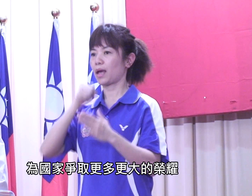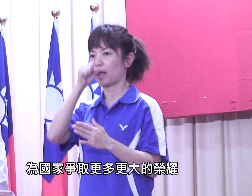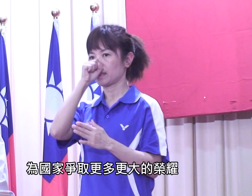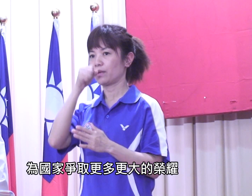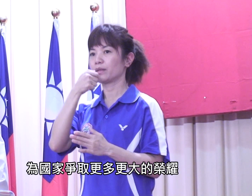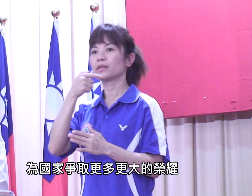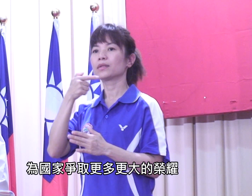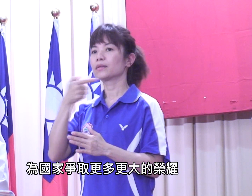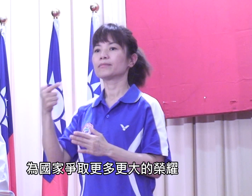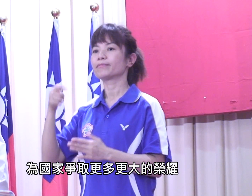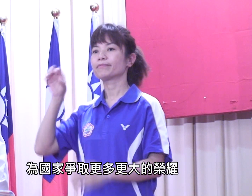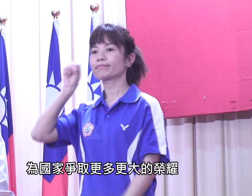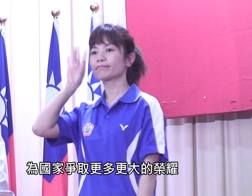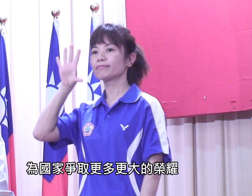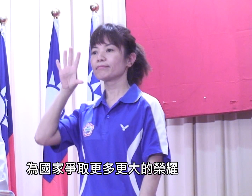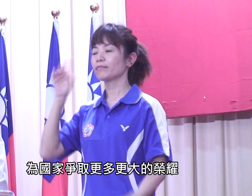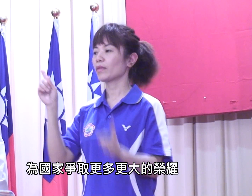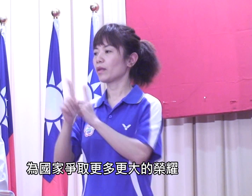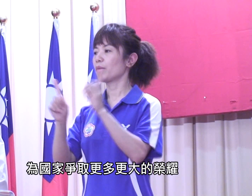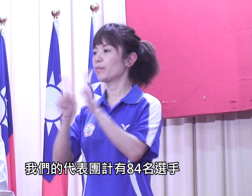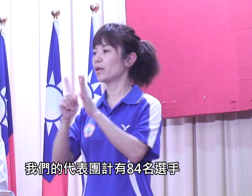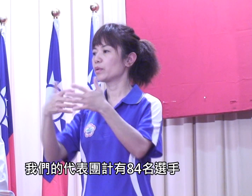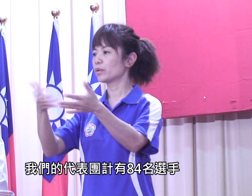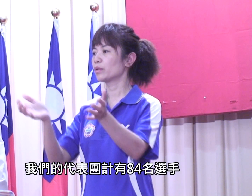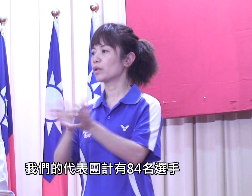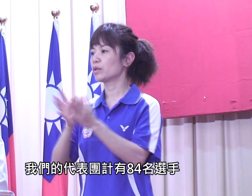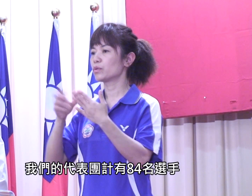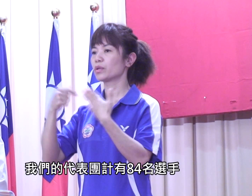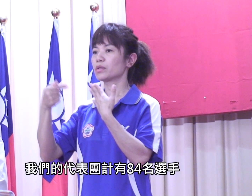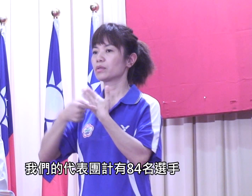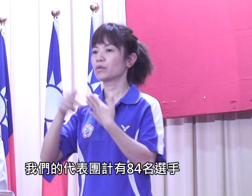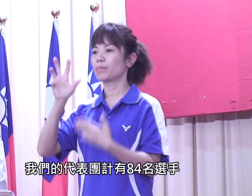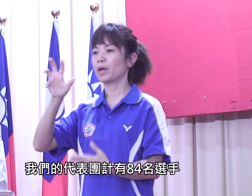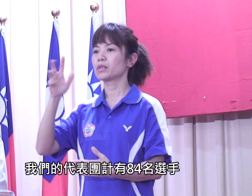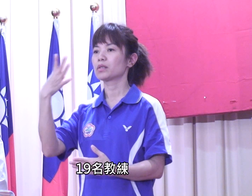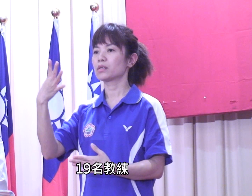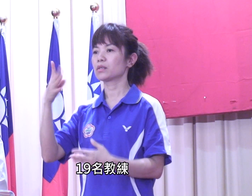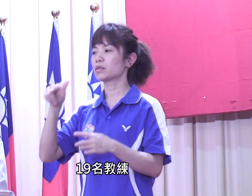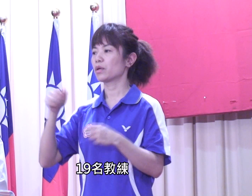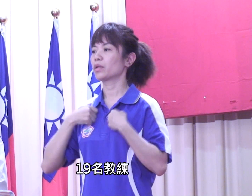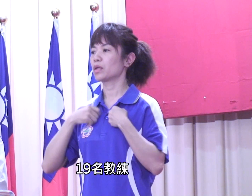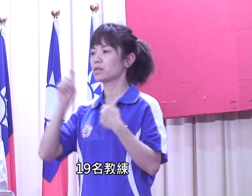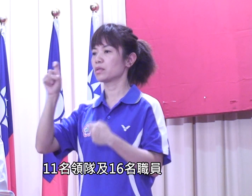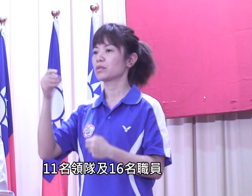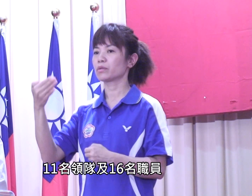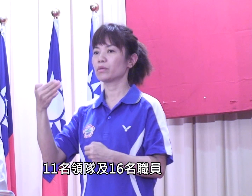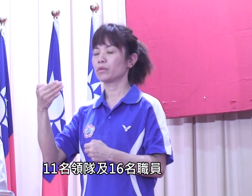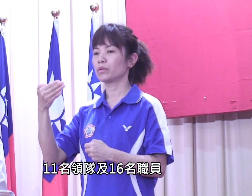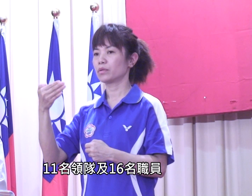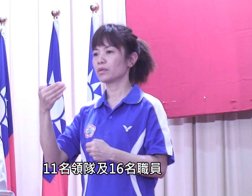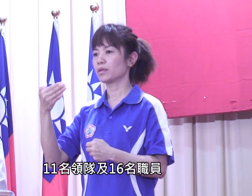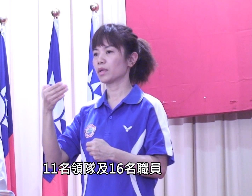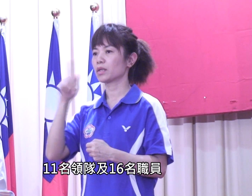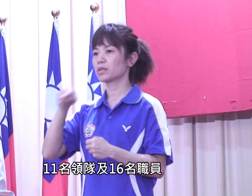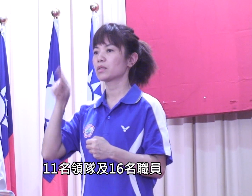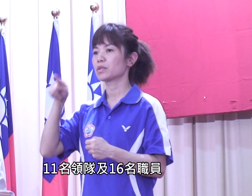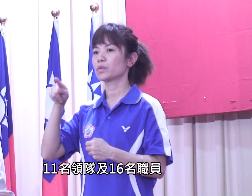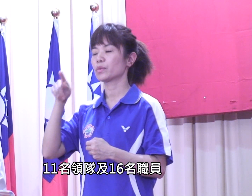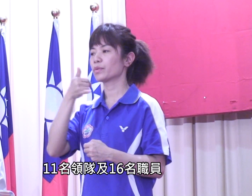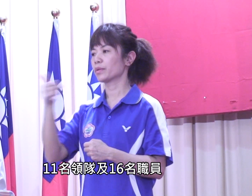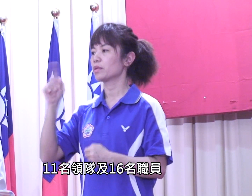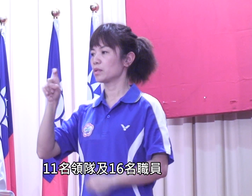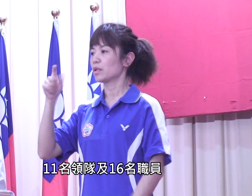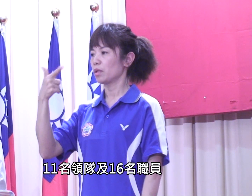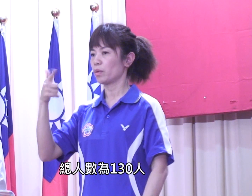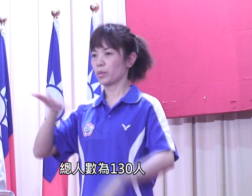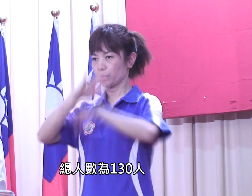团一共有84位选手、19位教练、11名领队及16名职员，总人数